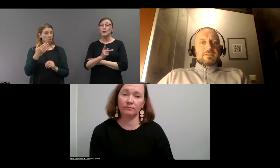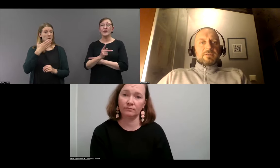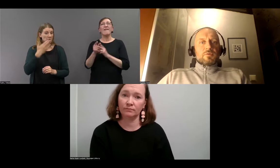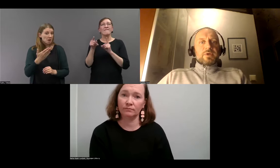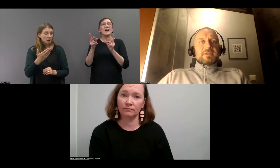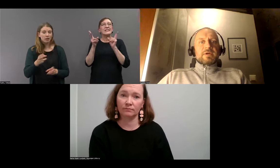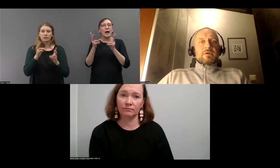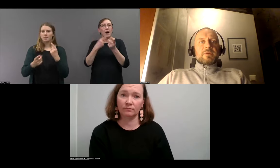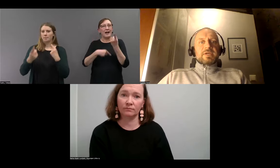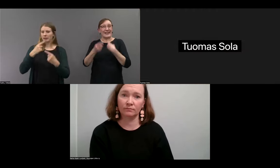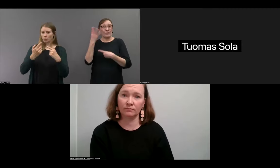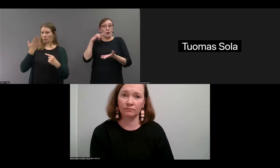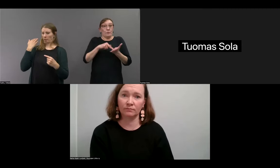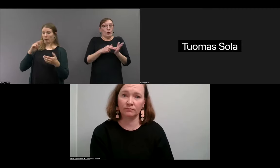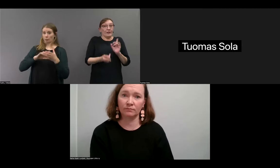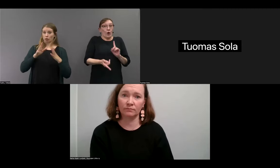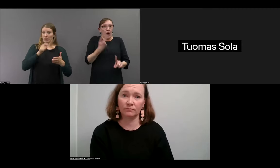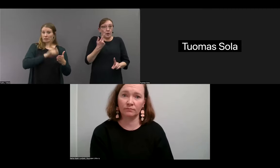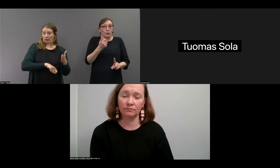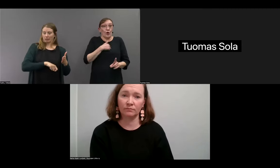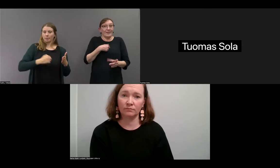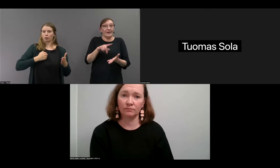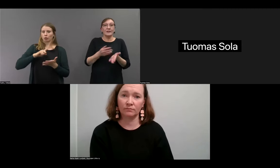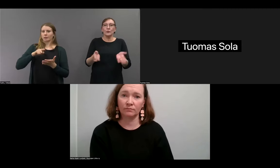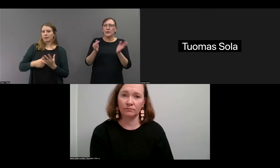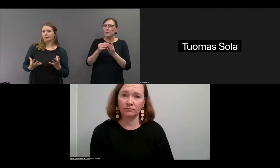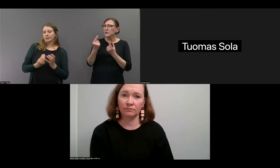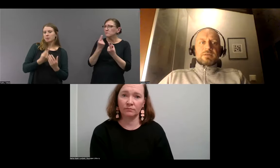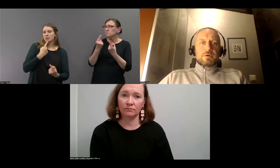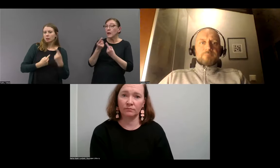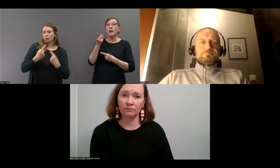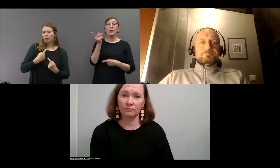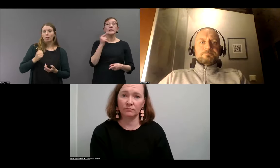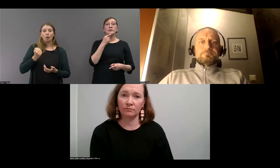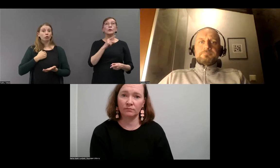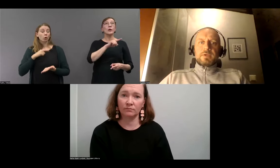käytiin silloin, kun projekti alkoi, niin hätäkeskuslaitoksen kanssa. Ja hätäkeskuslaitoksella itse asiassa on